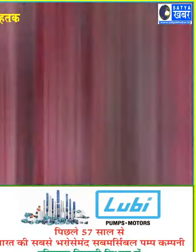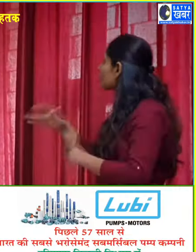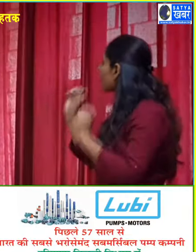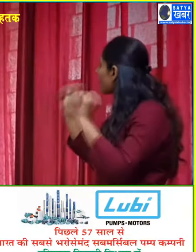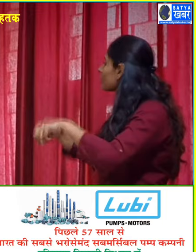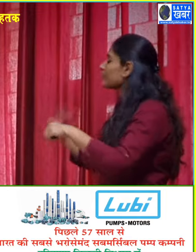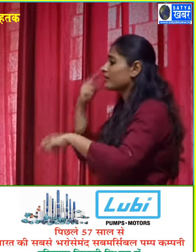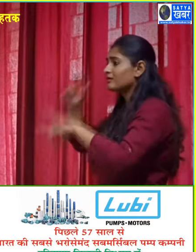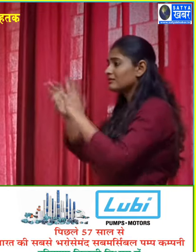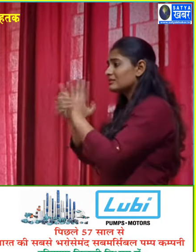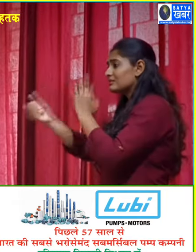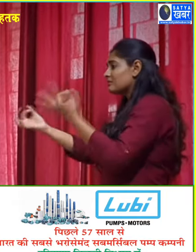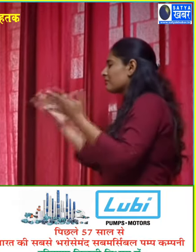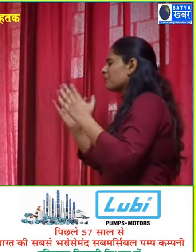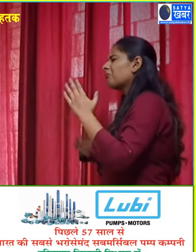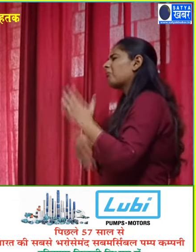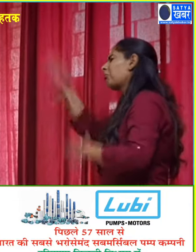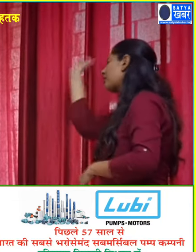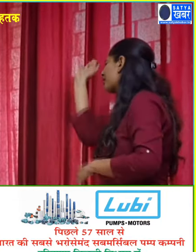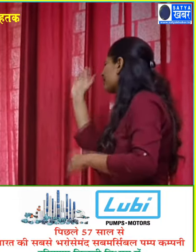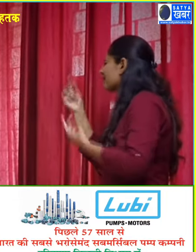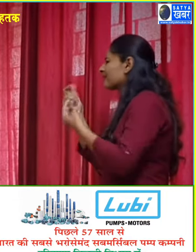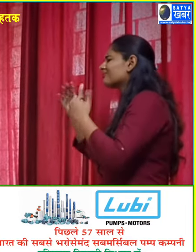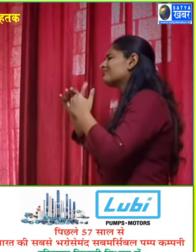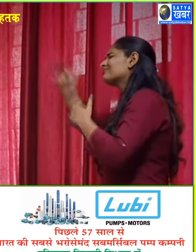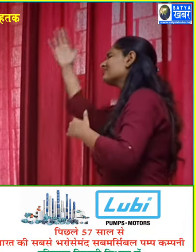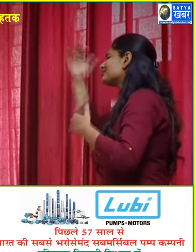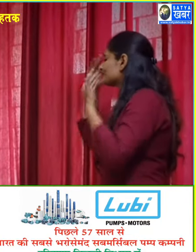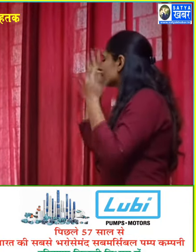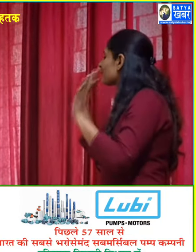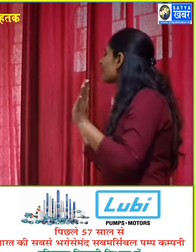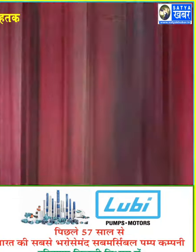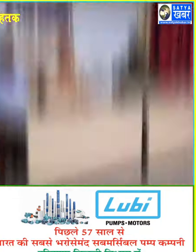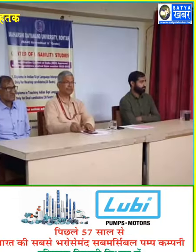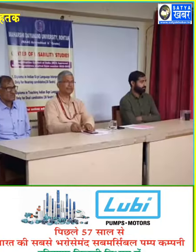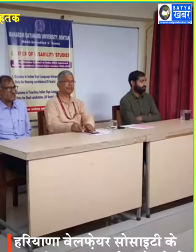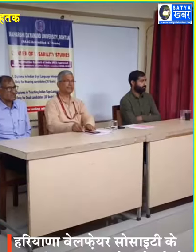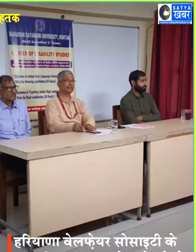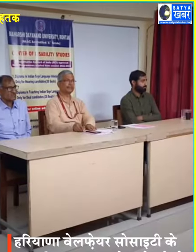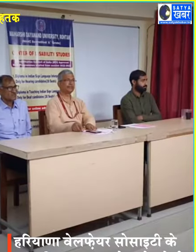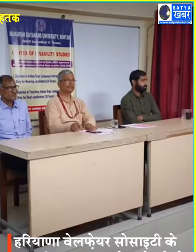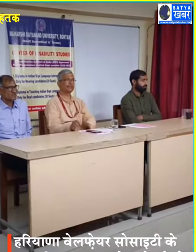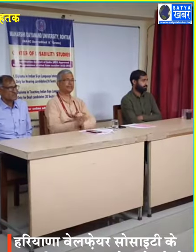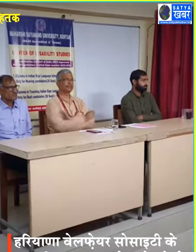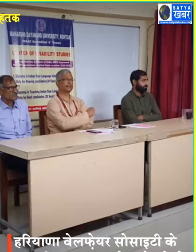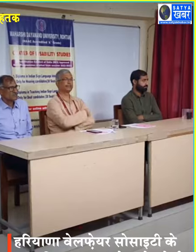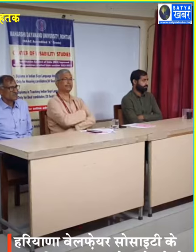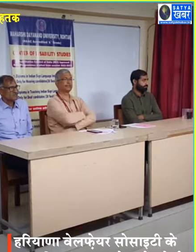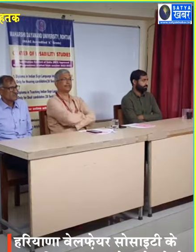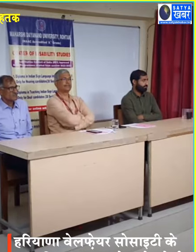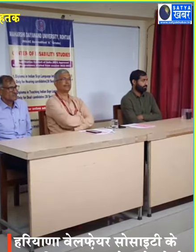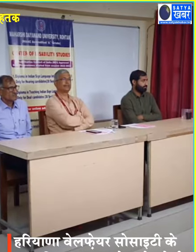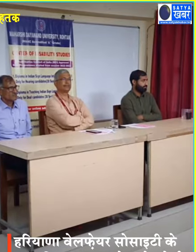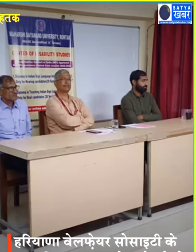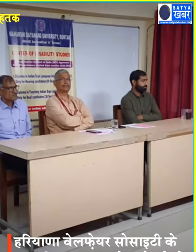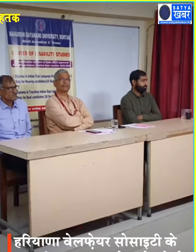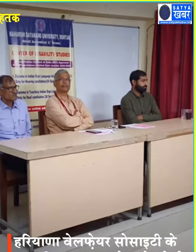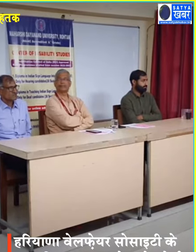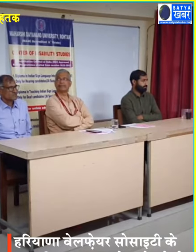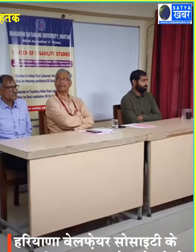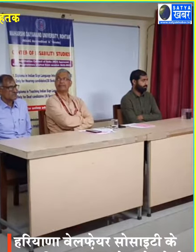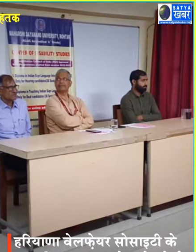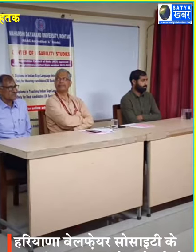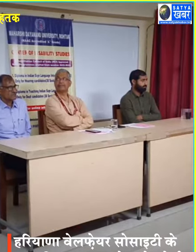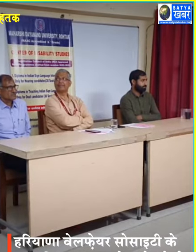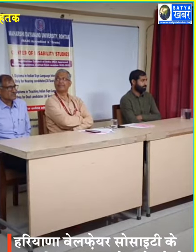परिषद द्वारा और हरियाणा वेलफेयर सोसाइटी के साथ मिलकर दो कोर्स शुरू करने जा रहा है। 2022-23 सेशन